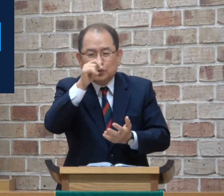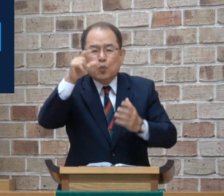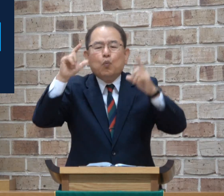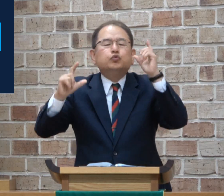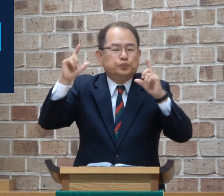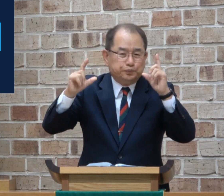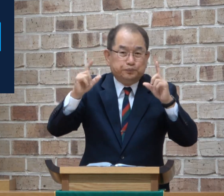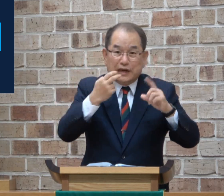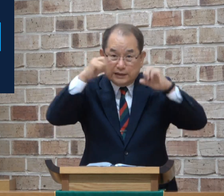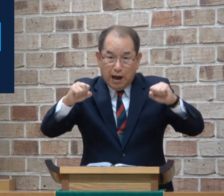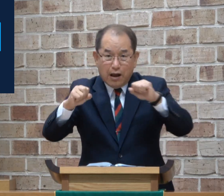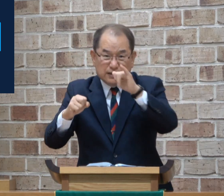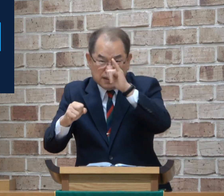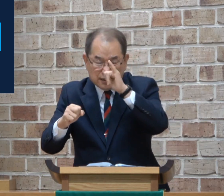살아있는 예배를